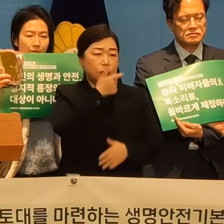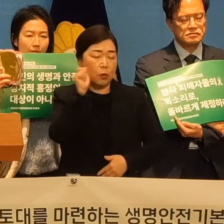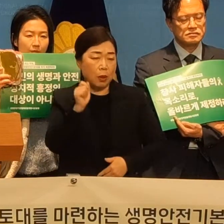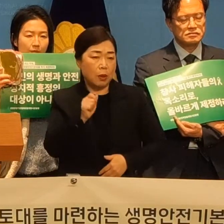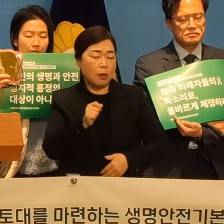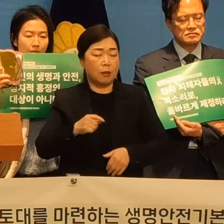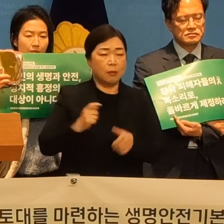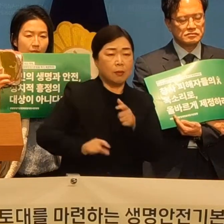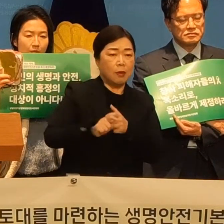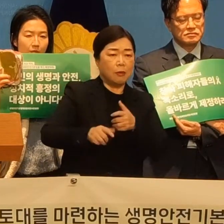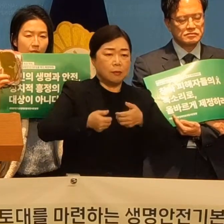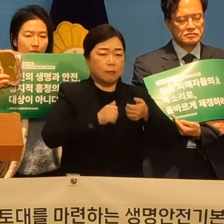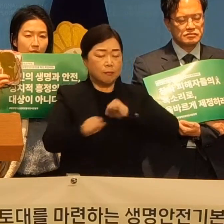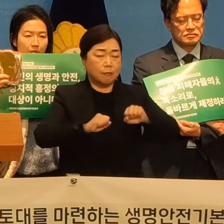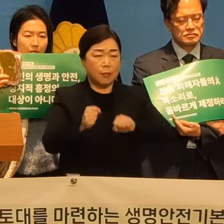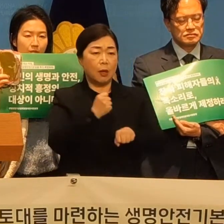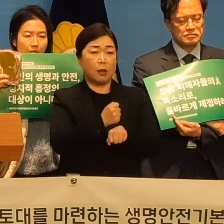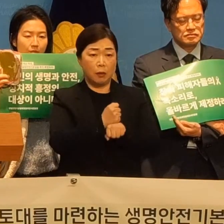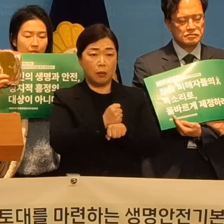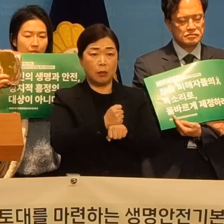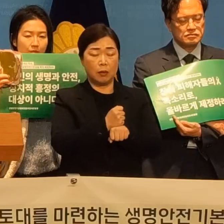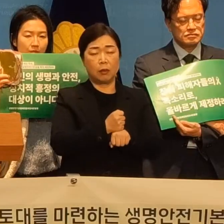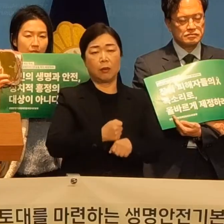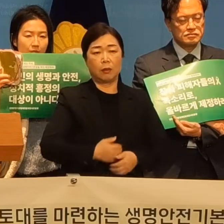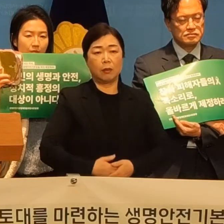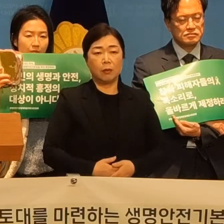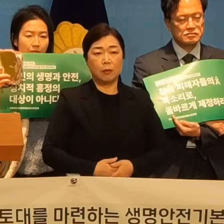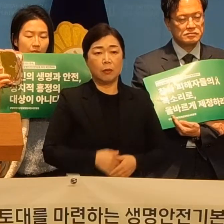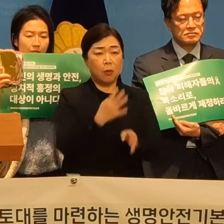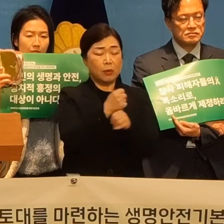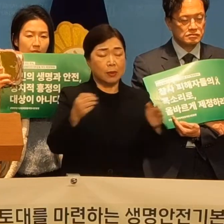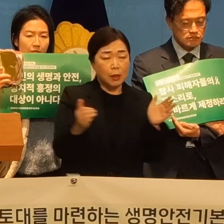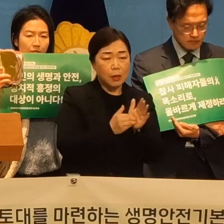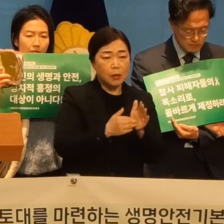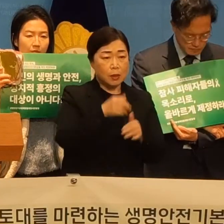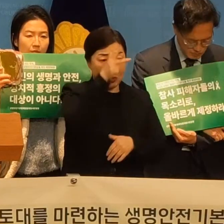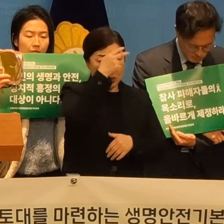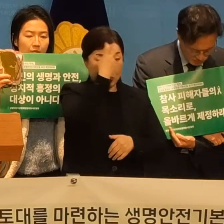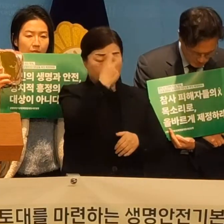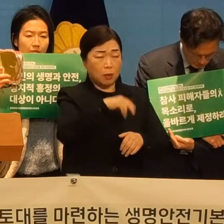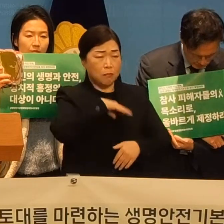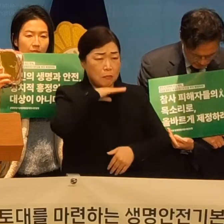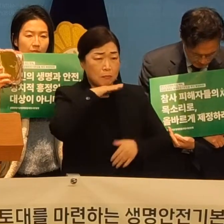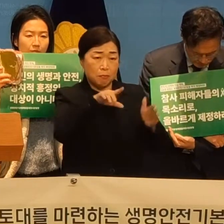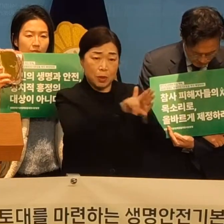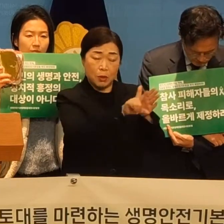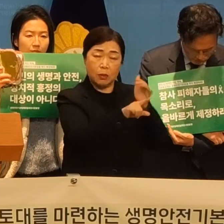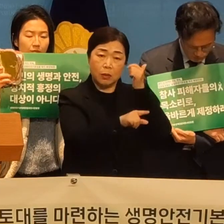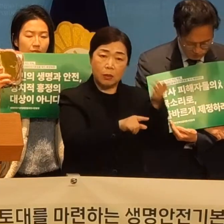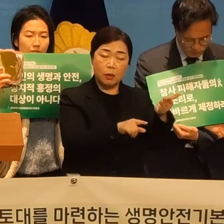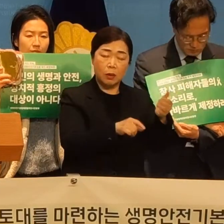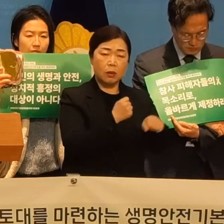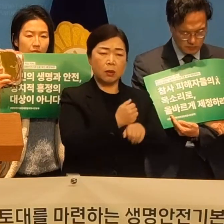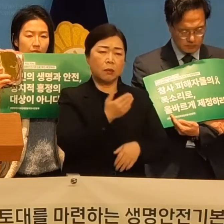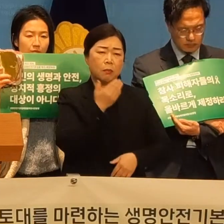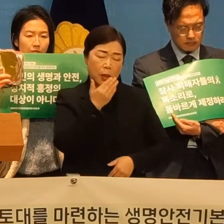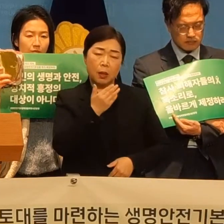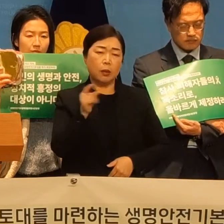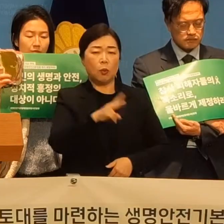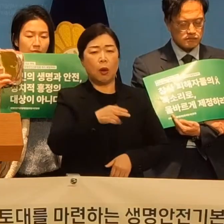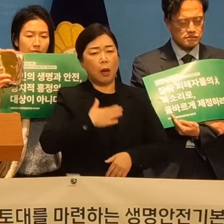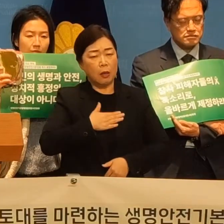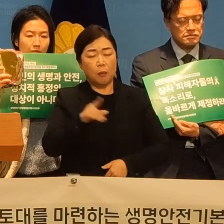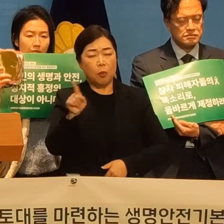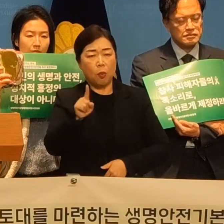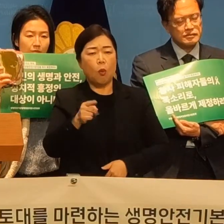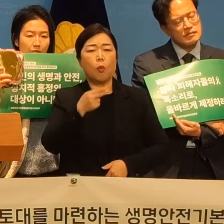되어 앞으로 나아와야 했습니다. 기약도 없이 수사기관을 믿고 기다리는 것 외엔 할 수 있는 것도 알 수 있는 것도